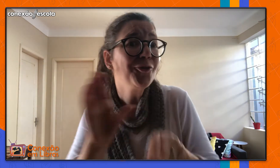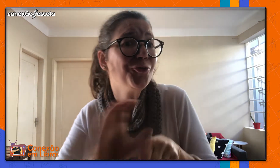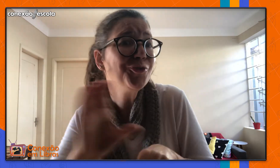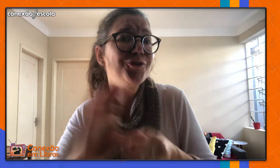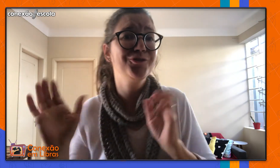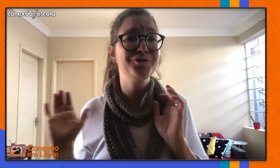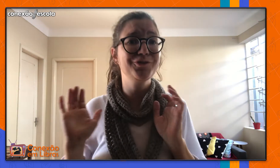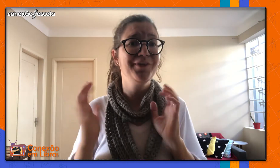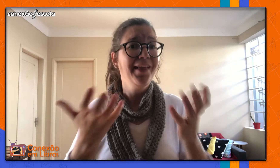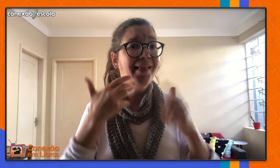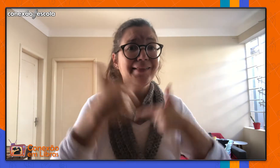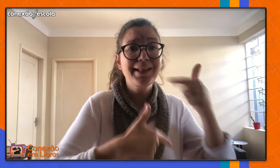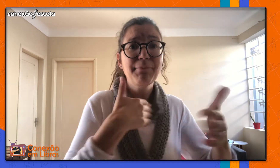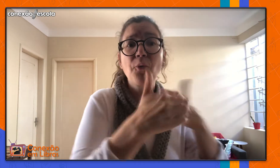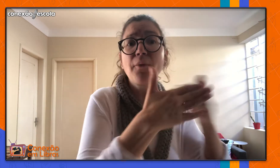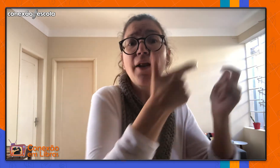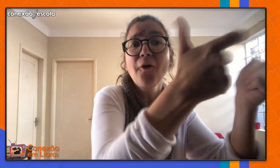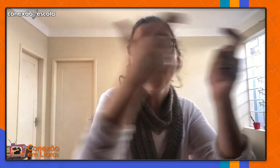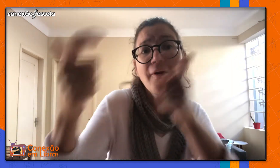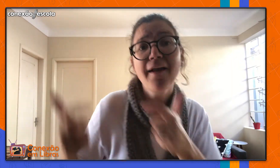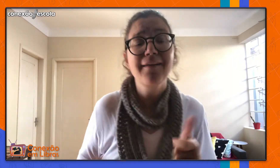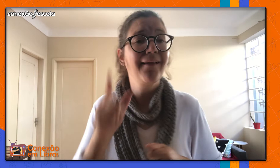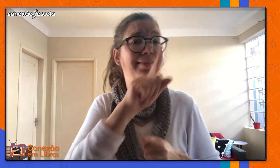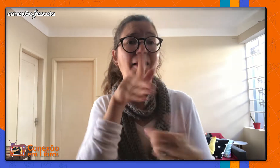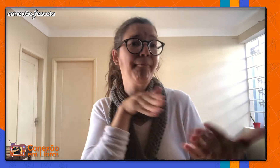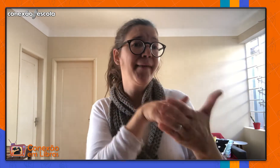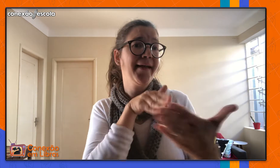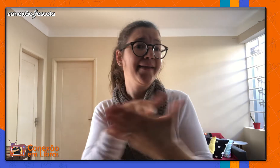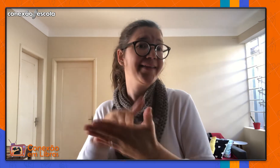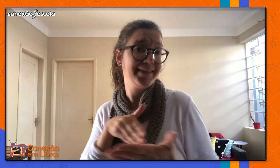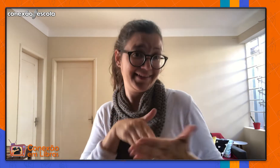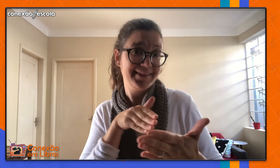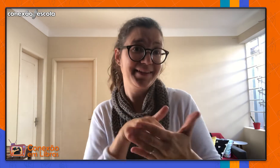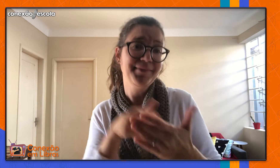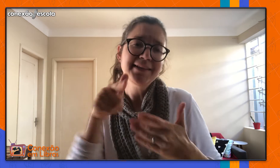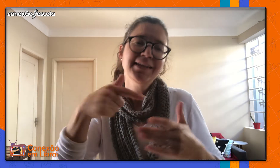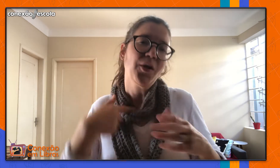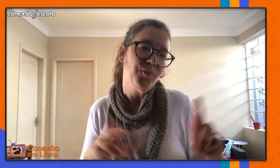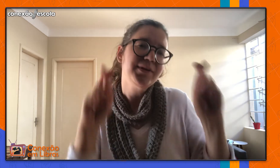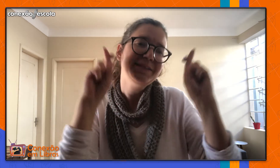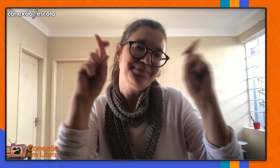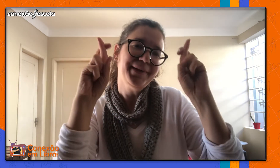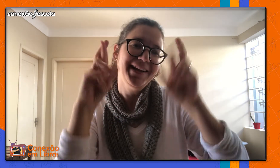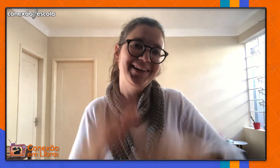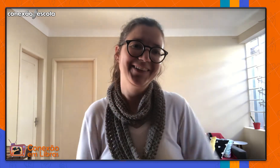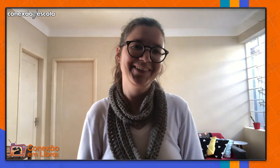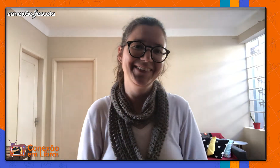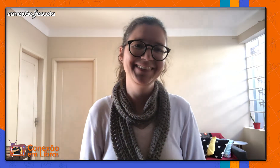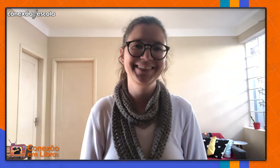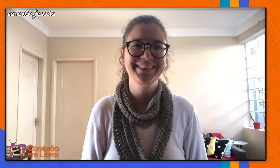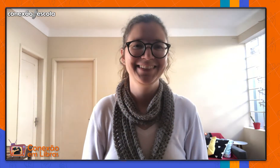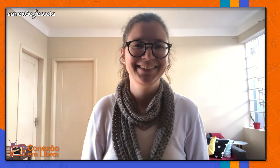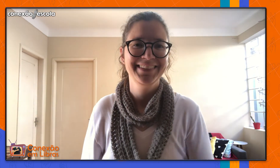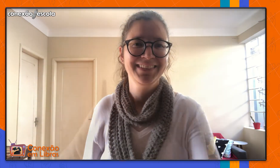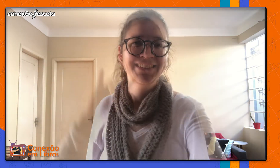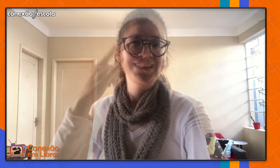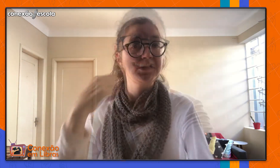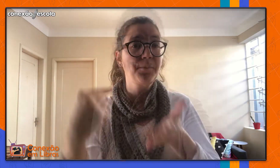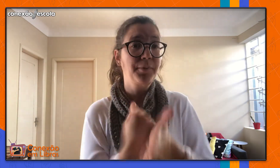a faculdade que elas escolherem, trabalhar onde elas puderem, onde elas quiserem. Sem barreiras. Assim espero, né? A